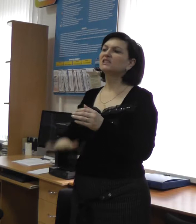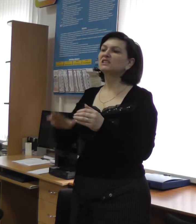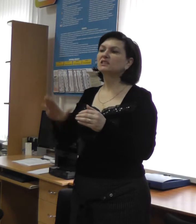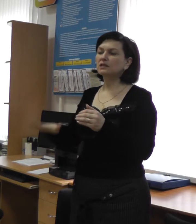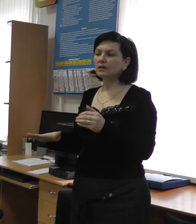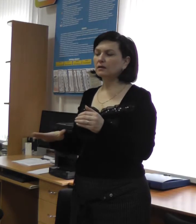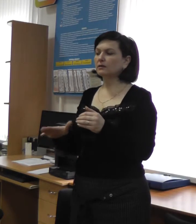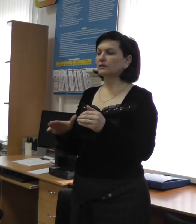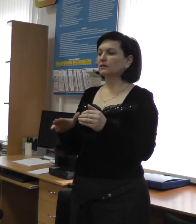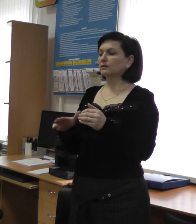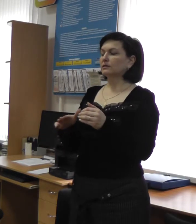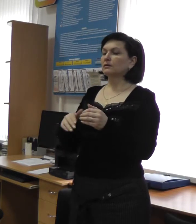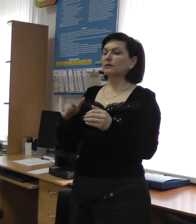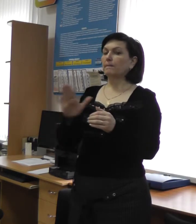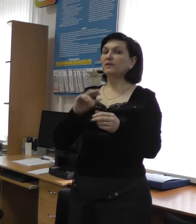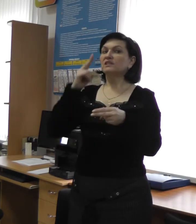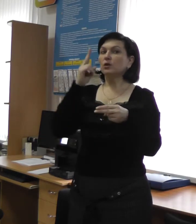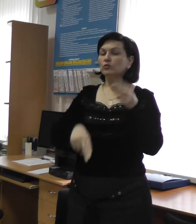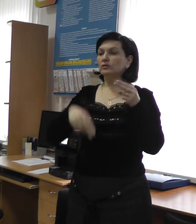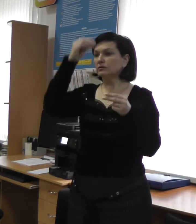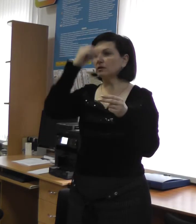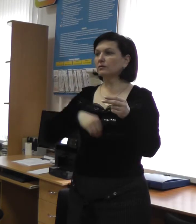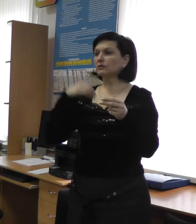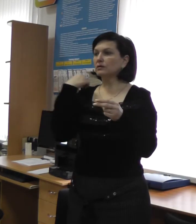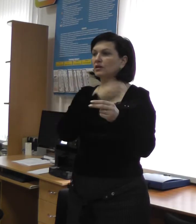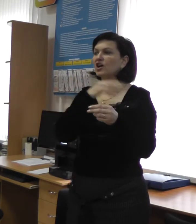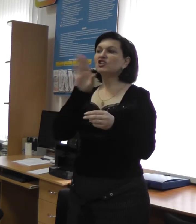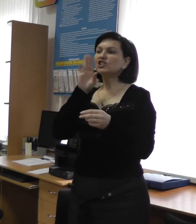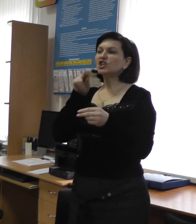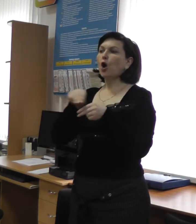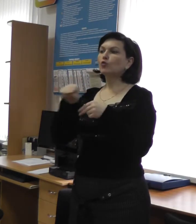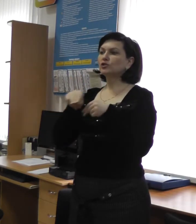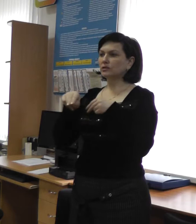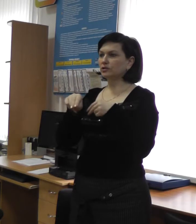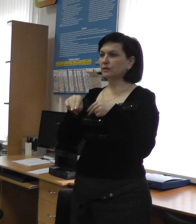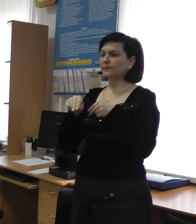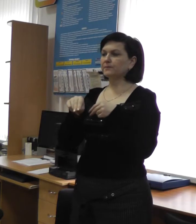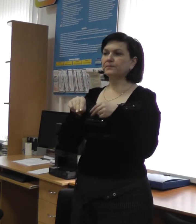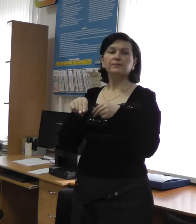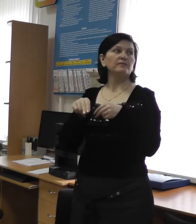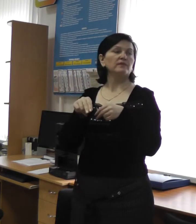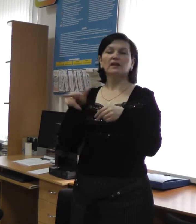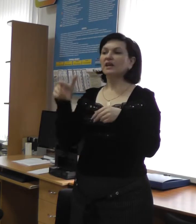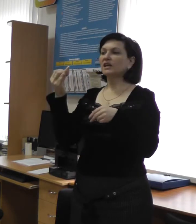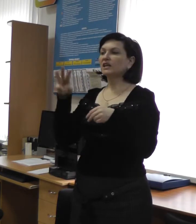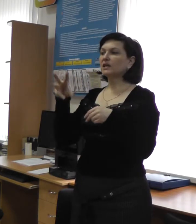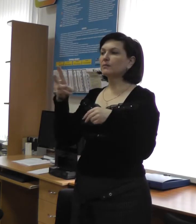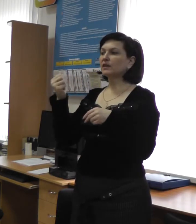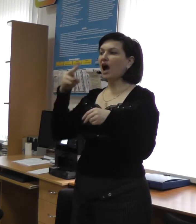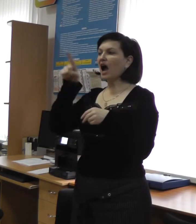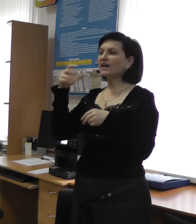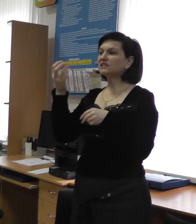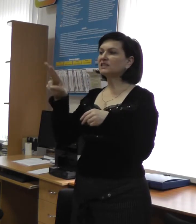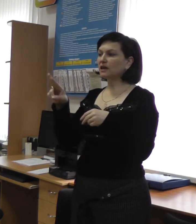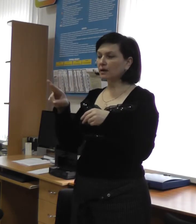нем было завершено строительство епархиального женского училища, открылись Ольгинская женская гимназия, училище